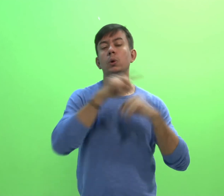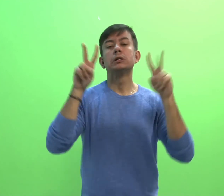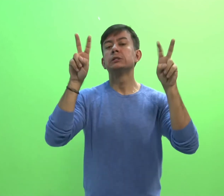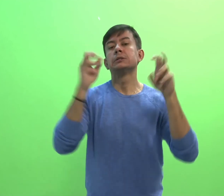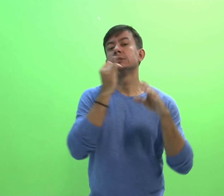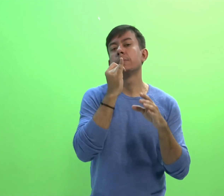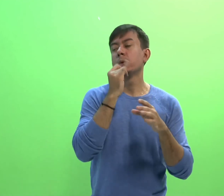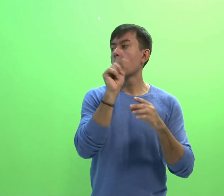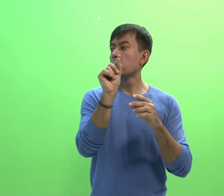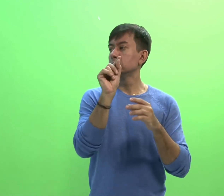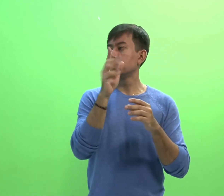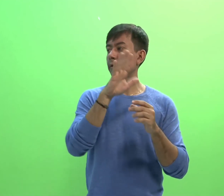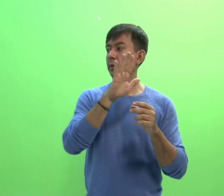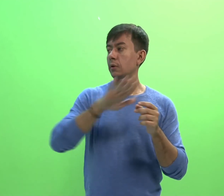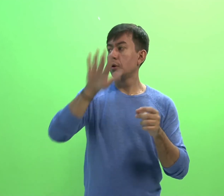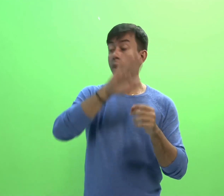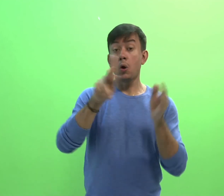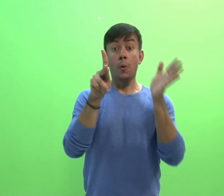vejam esses exemplos. S,